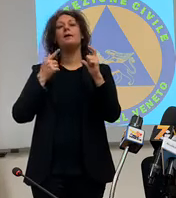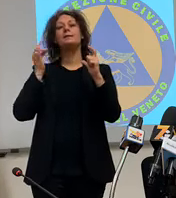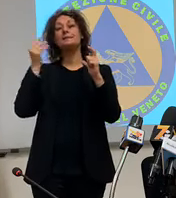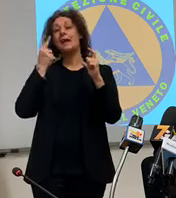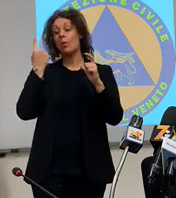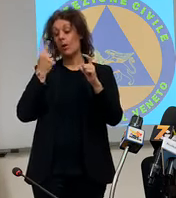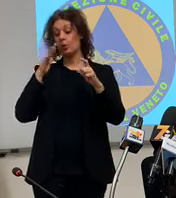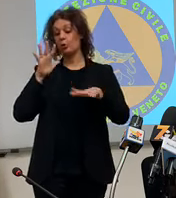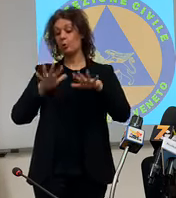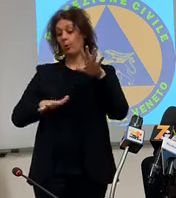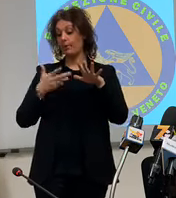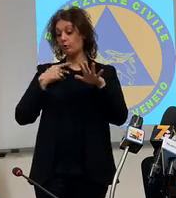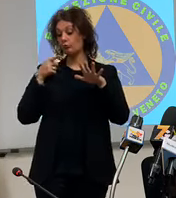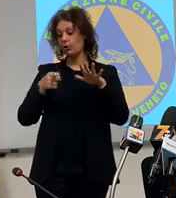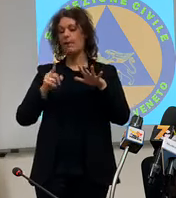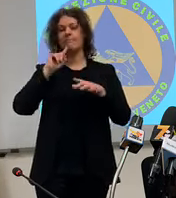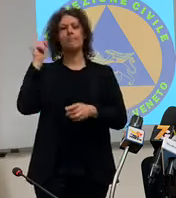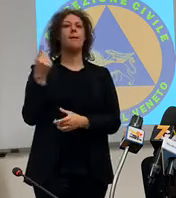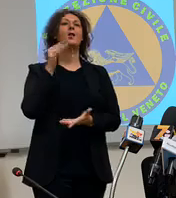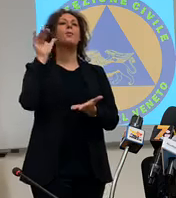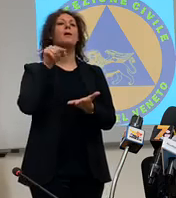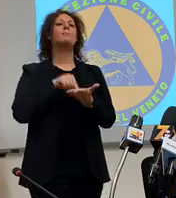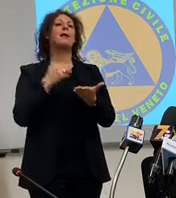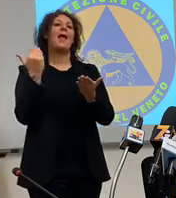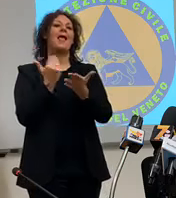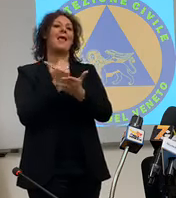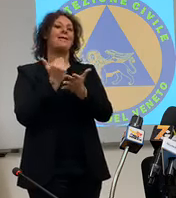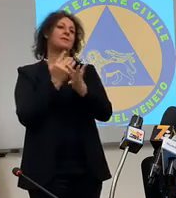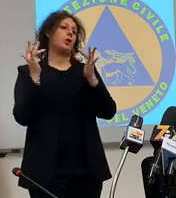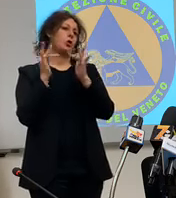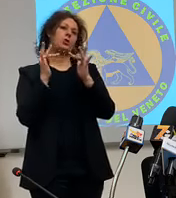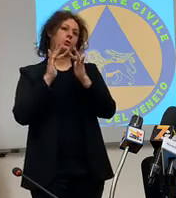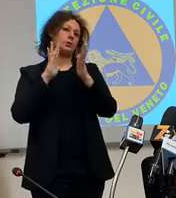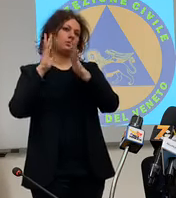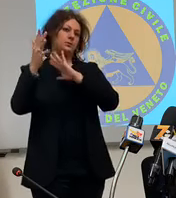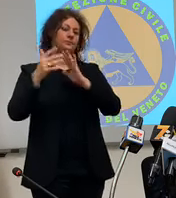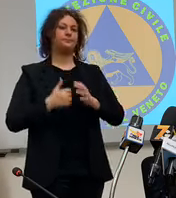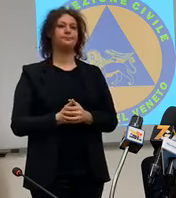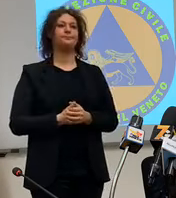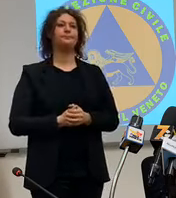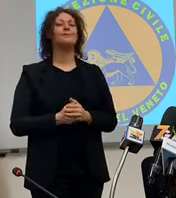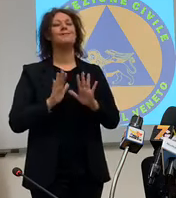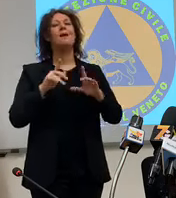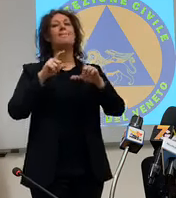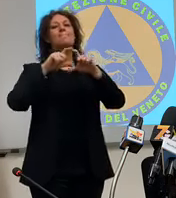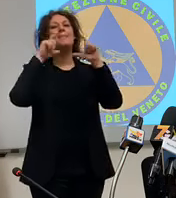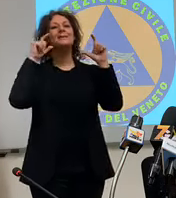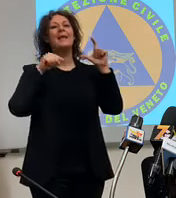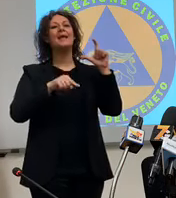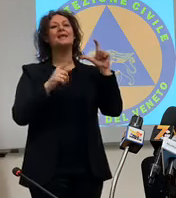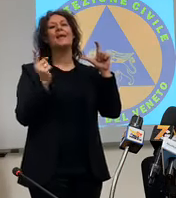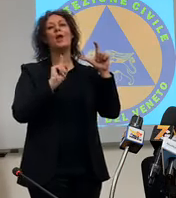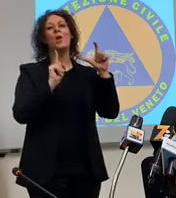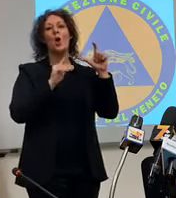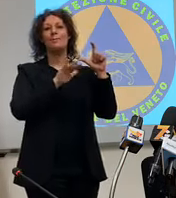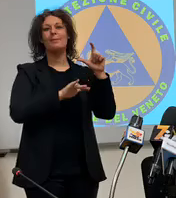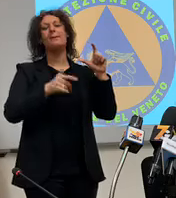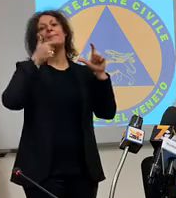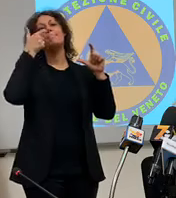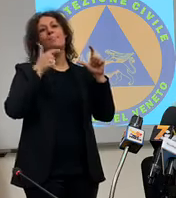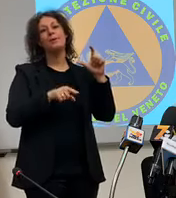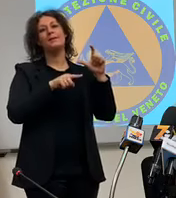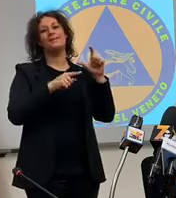evitare assolutamente in maniera assoluta quindi il il discorso della mascherina legata proprio alla sostenibilità della